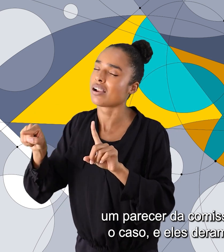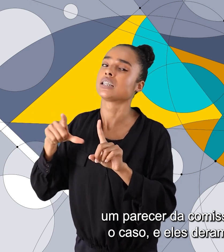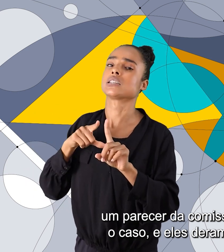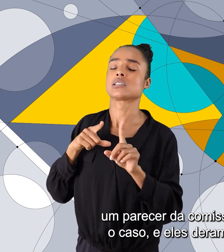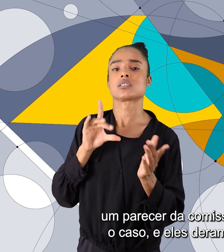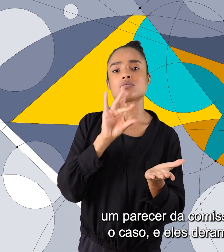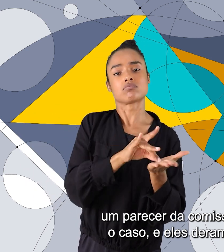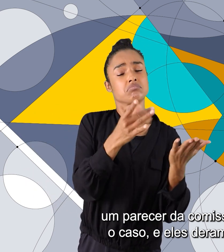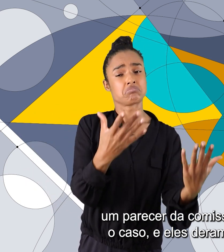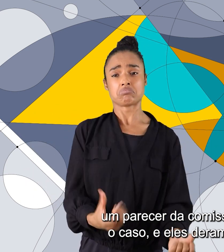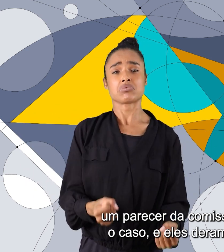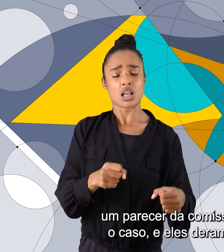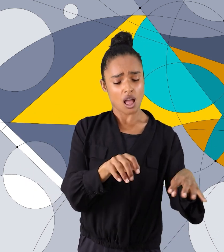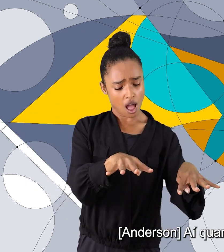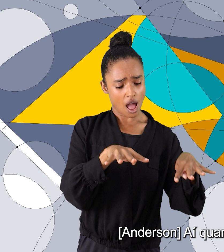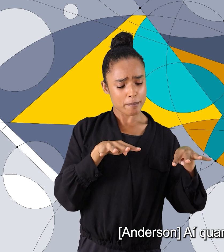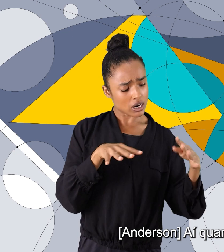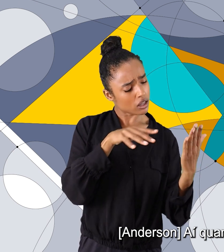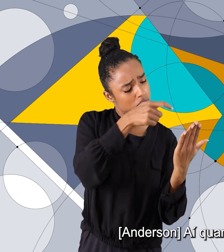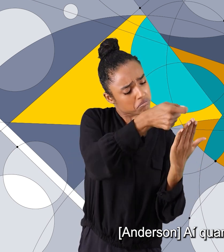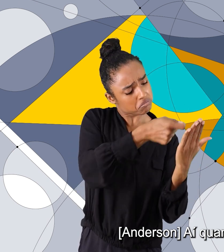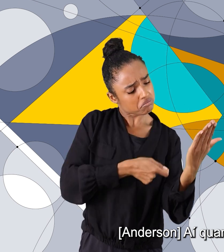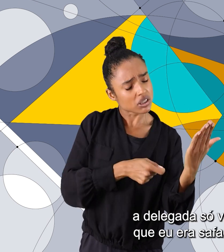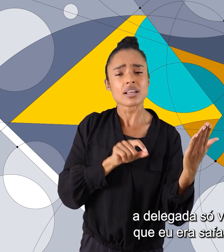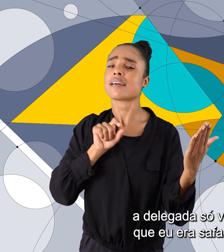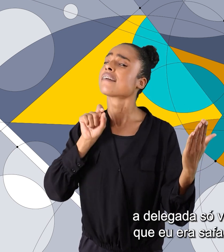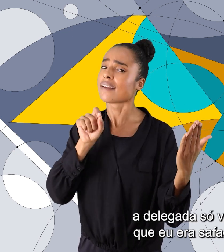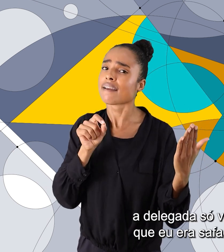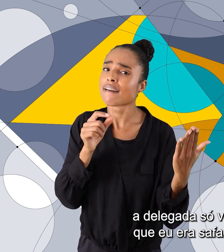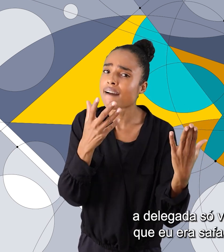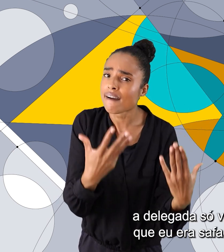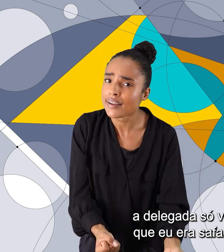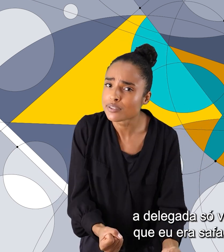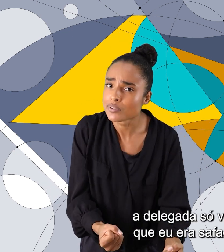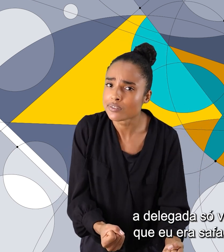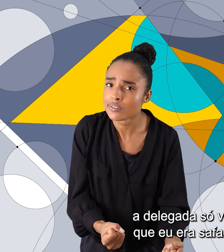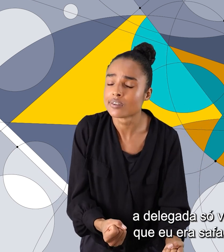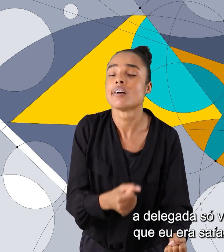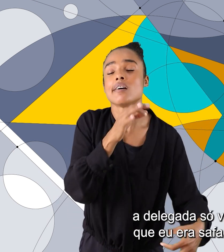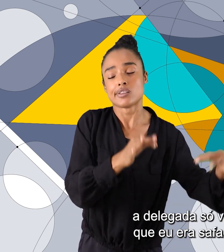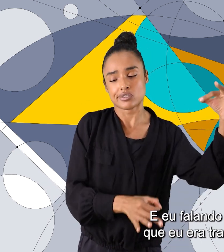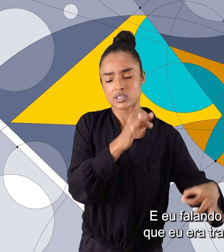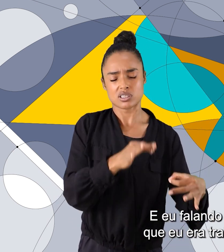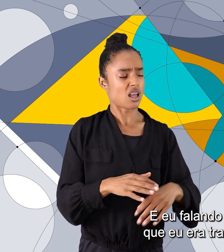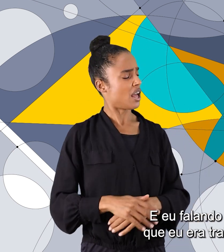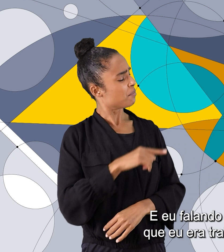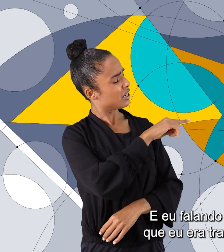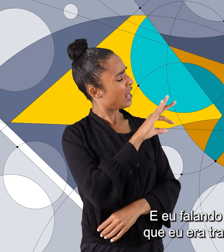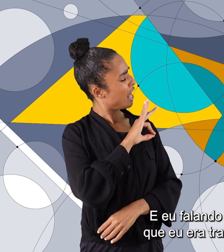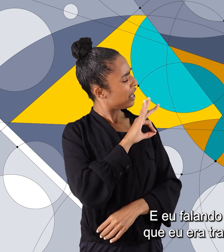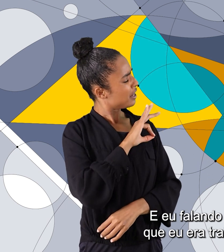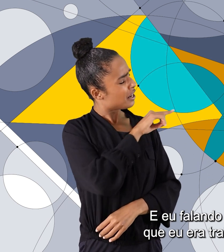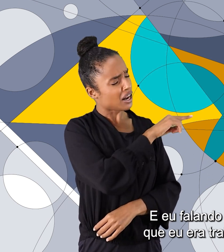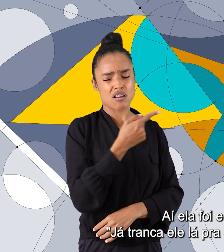deram razão pro juiz. Aí quando chegou lá, a delegada só vem falando que eu era safado mesmo. Eu falando com ela que